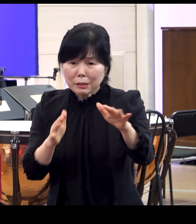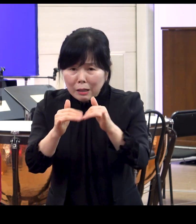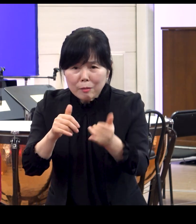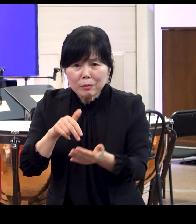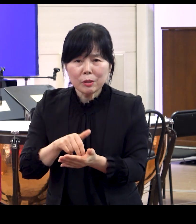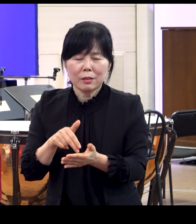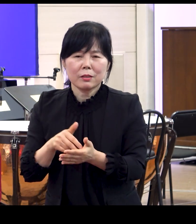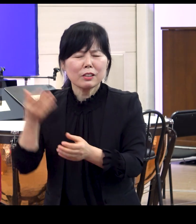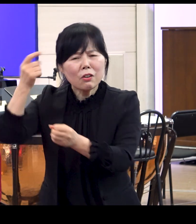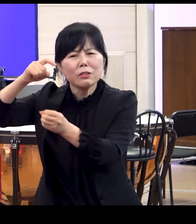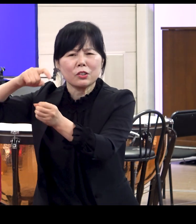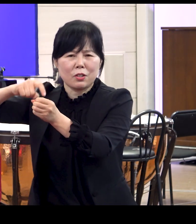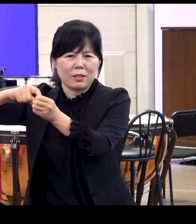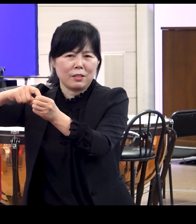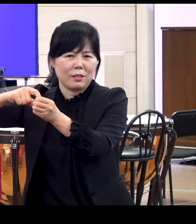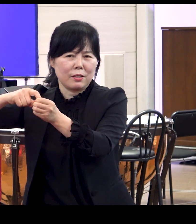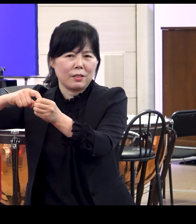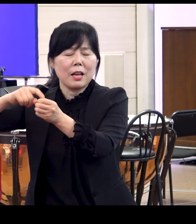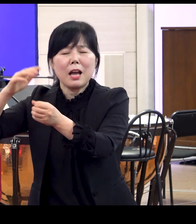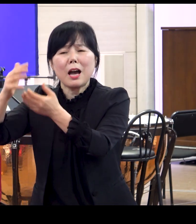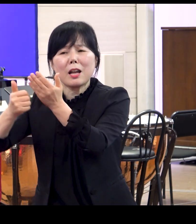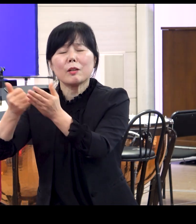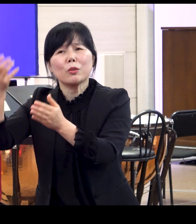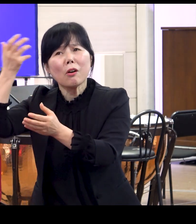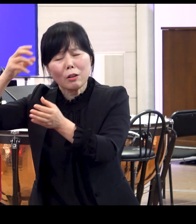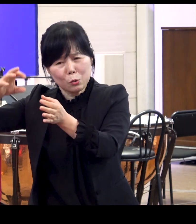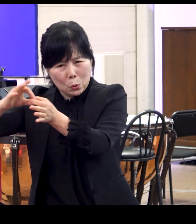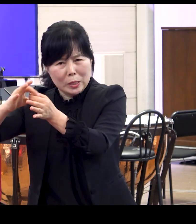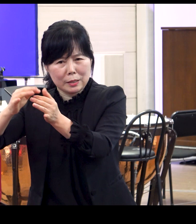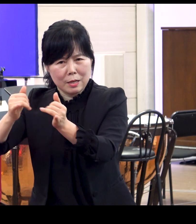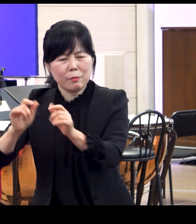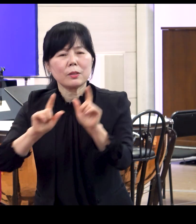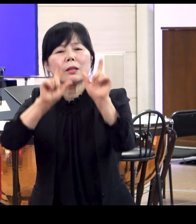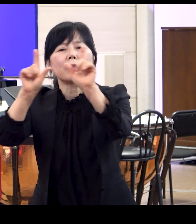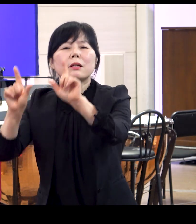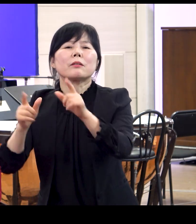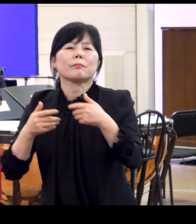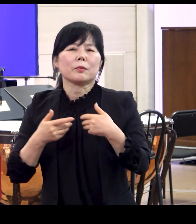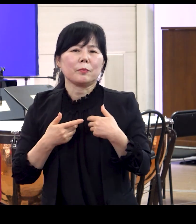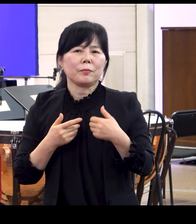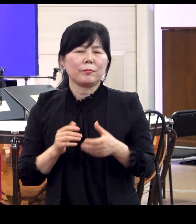우리는 영적인 존재이어야 한다. 여러분,